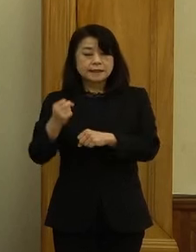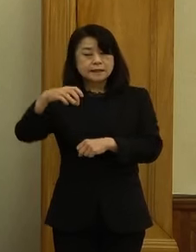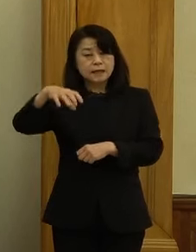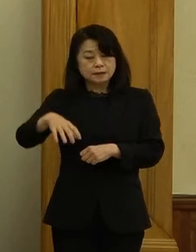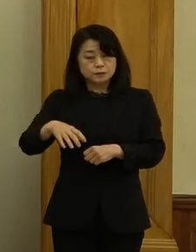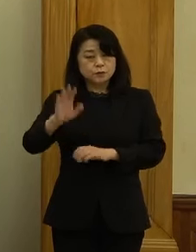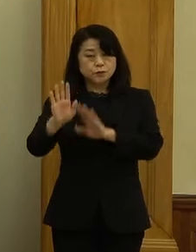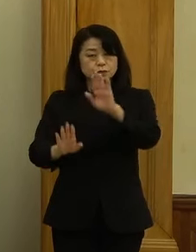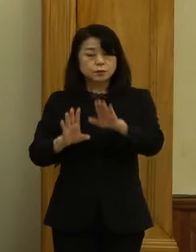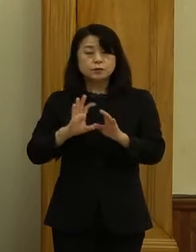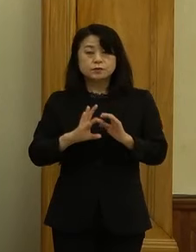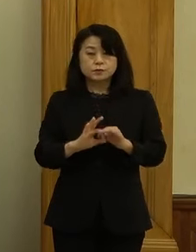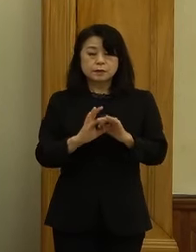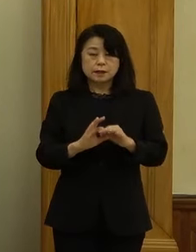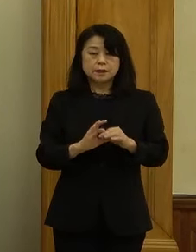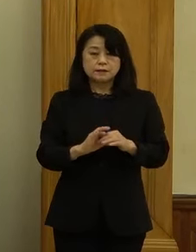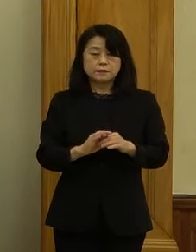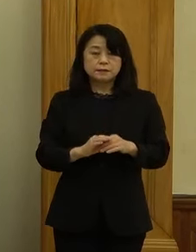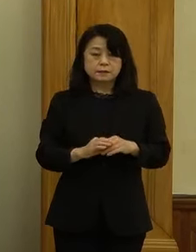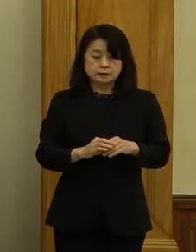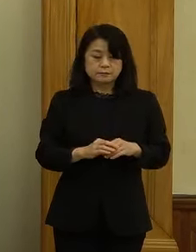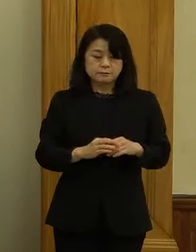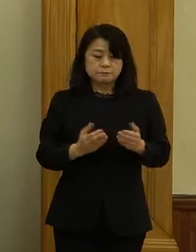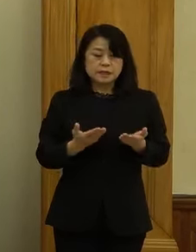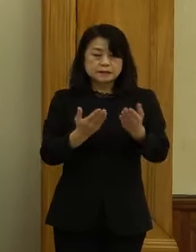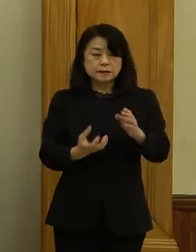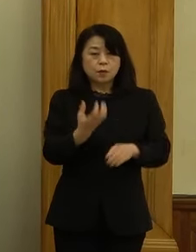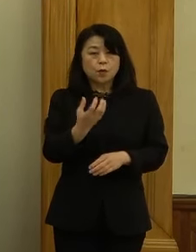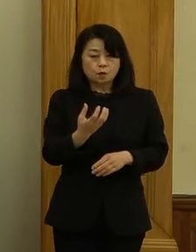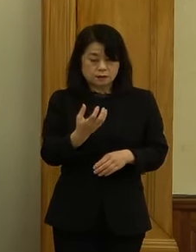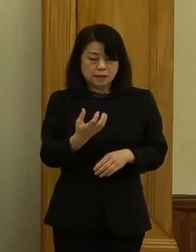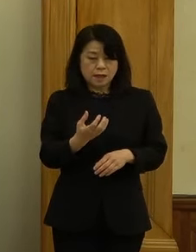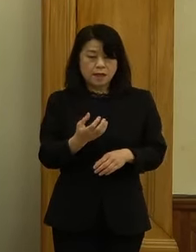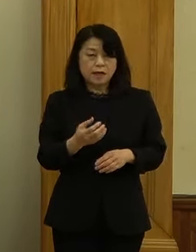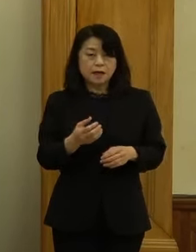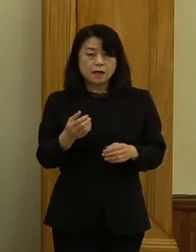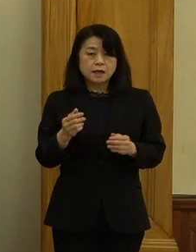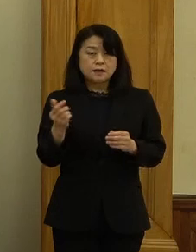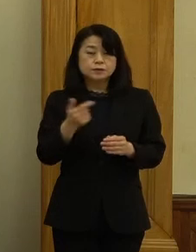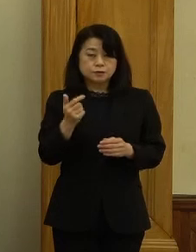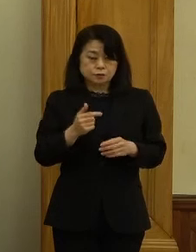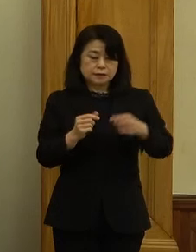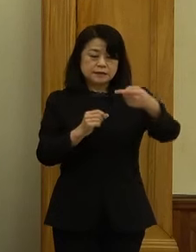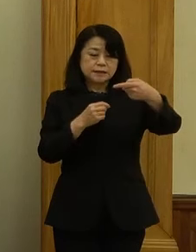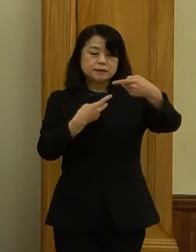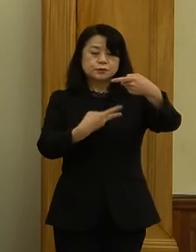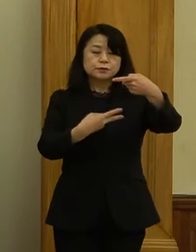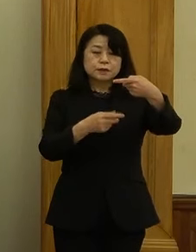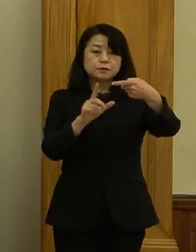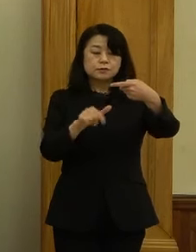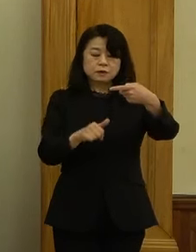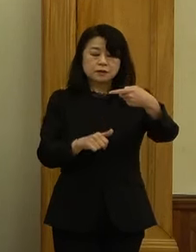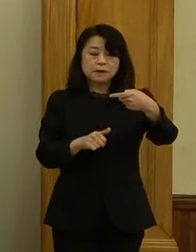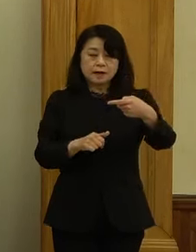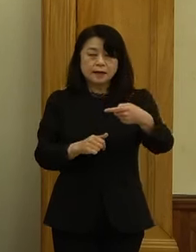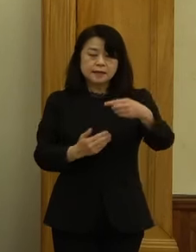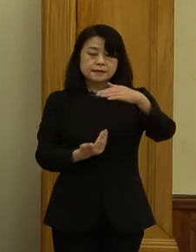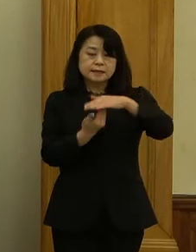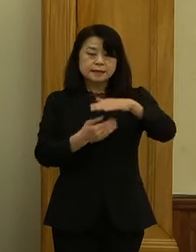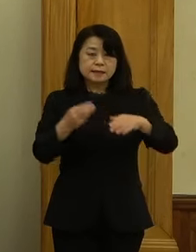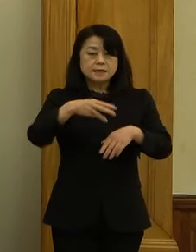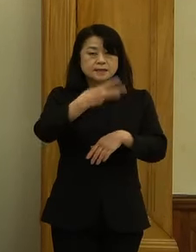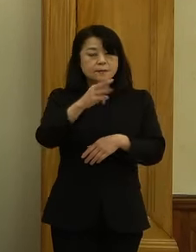解説状況です発災直後1月2日の午前5時の段階では最大で約